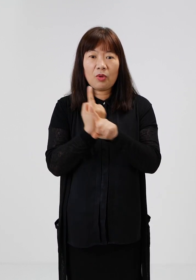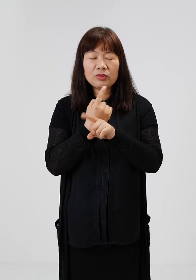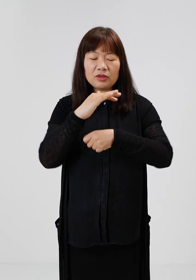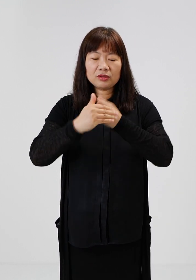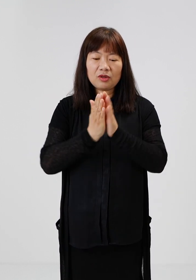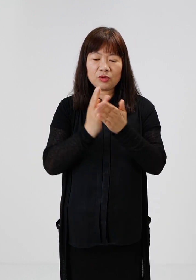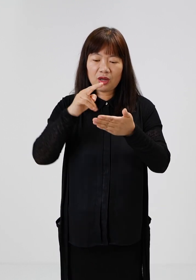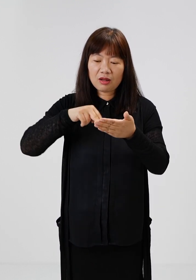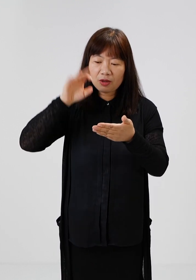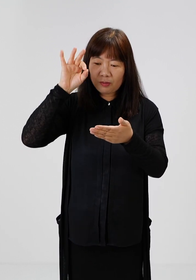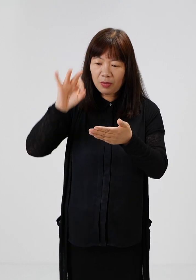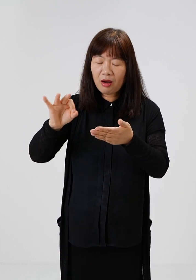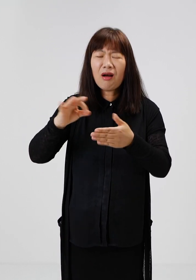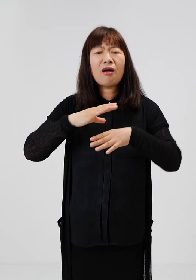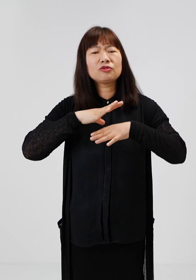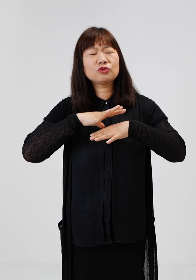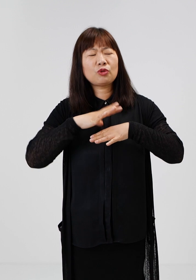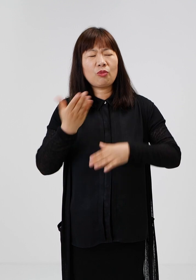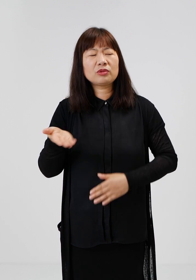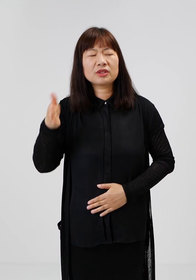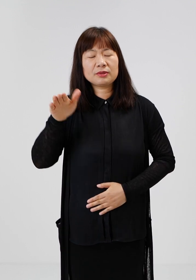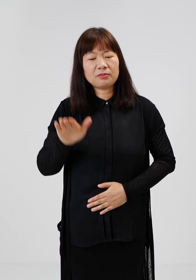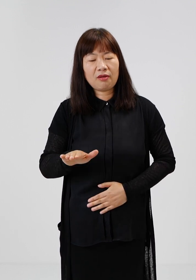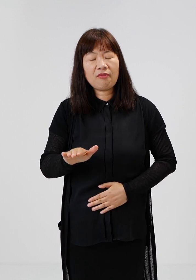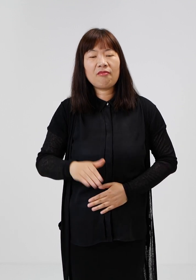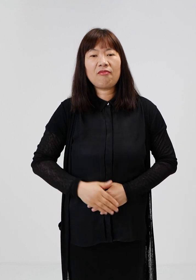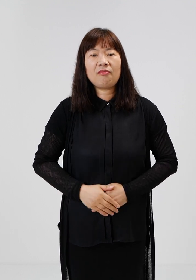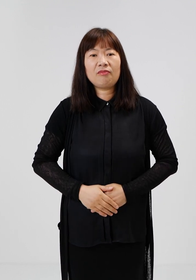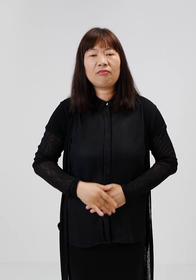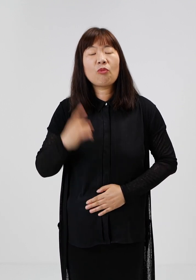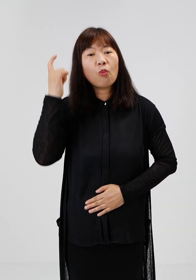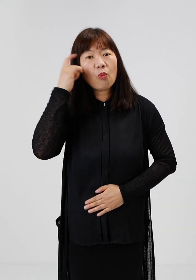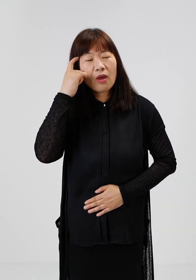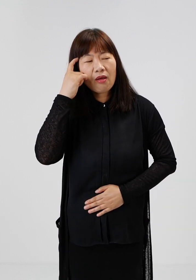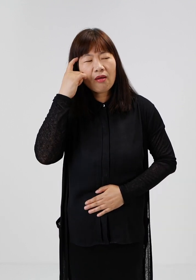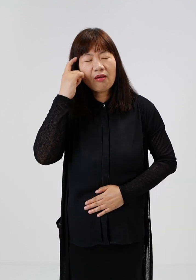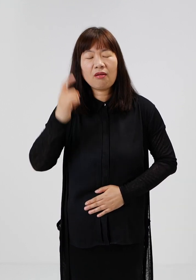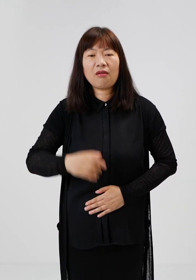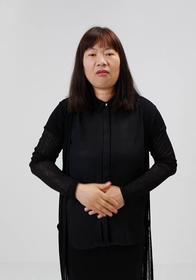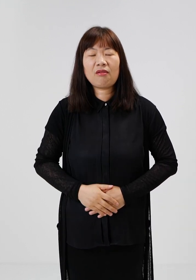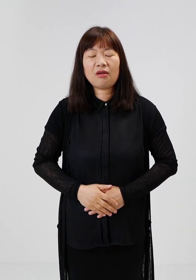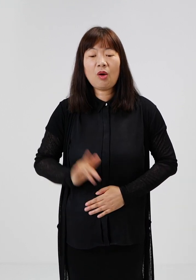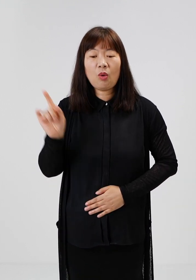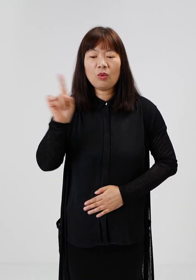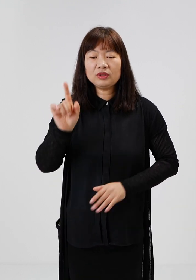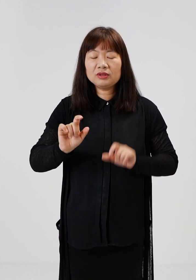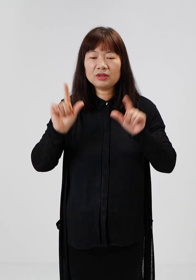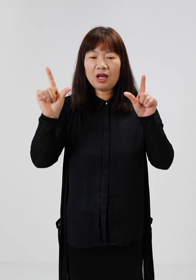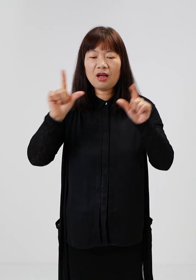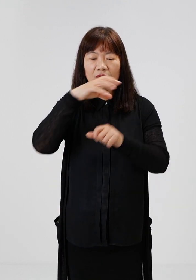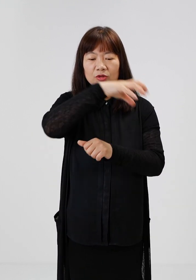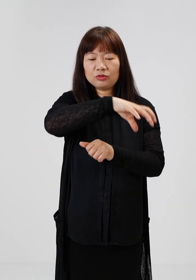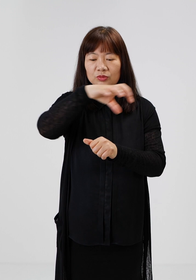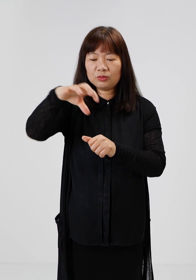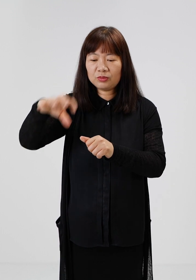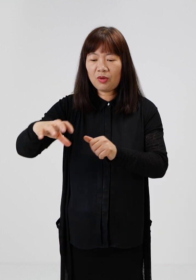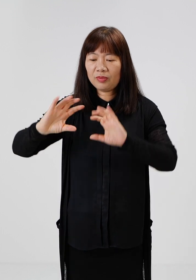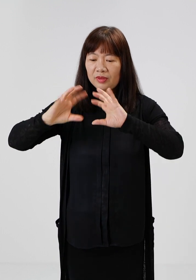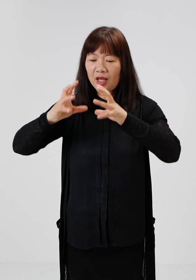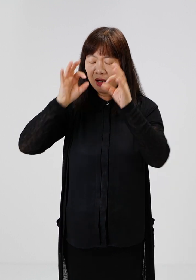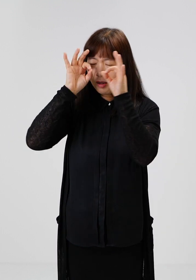보면 두려웠지만 그 뜻이에요. 왜? 어느 날 주변 국가들이 보니까